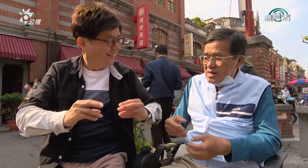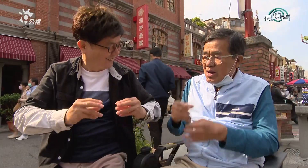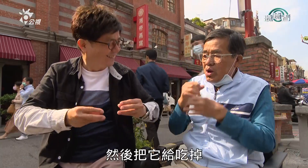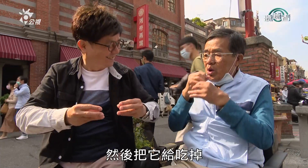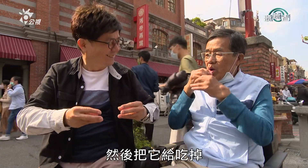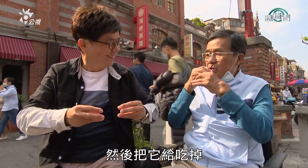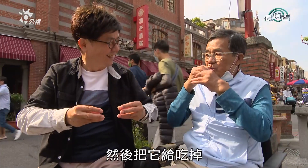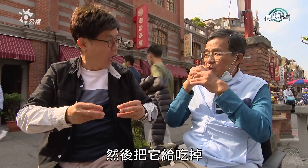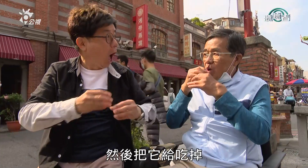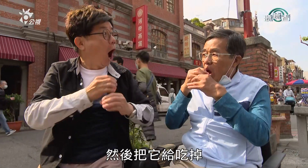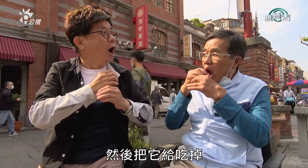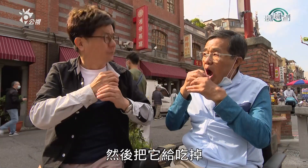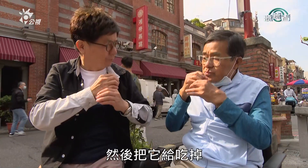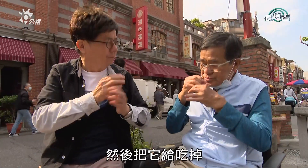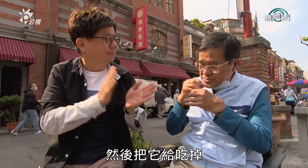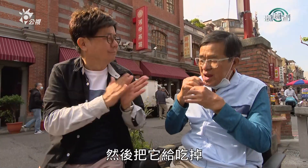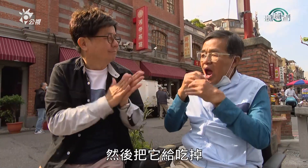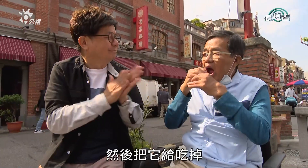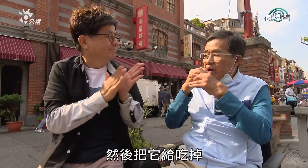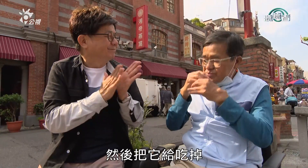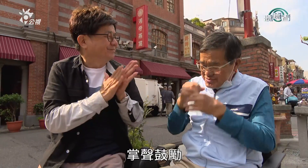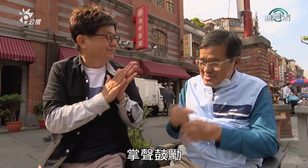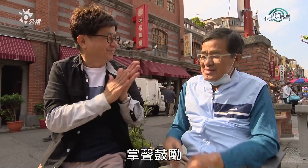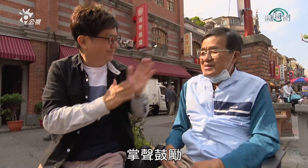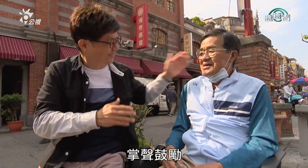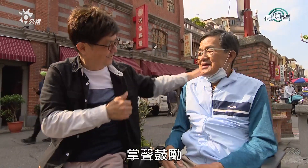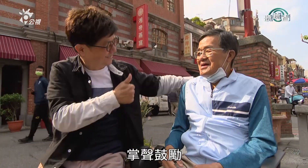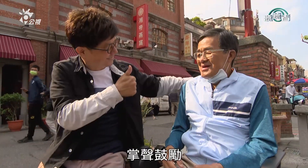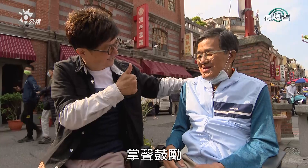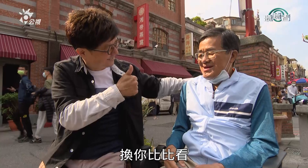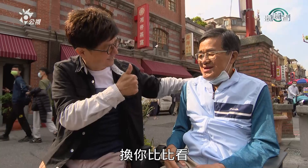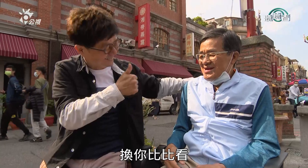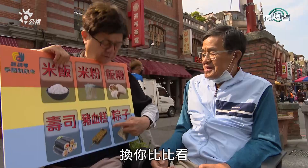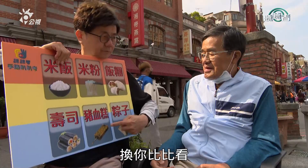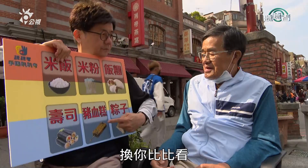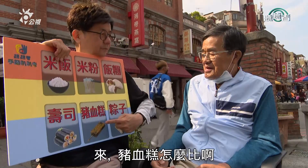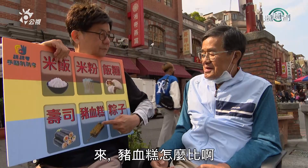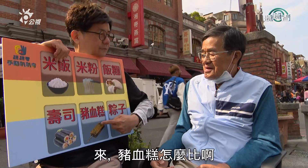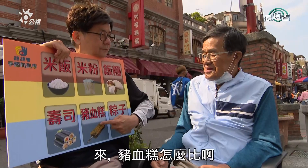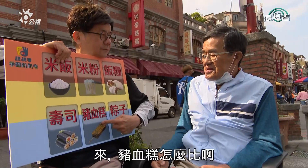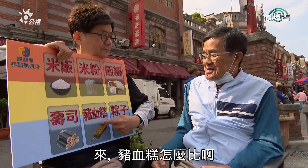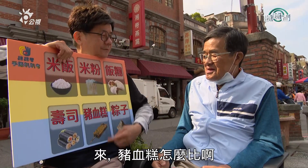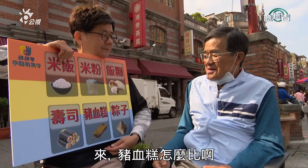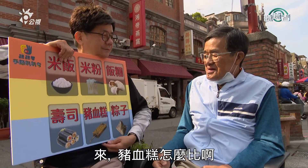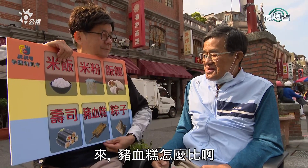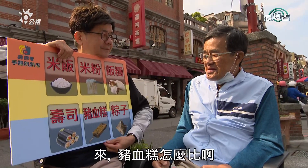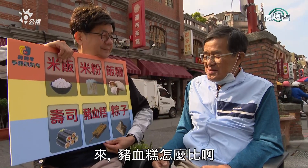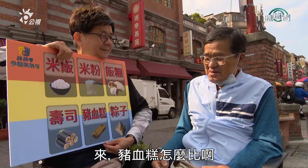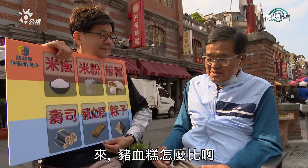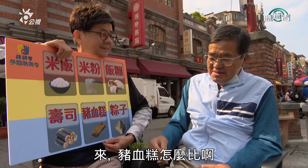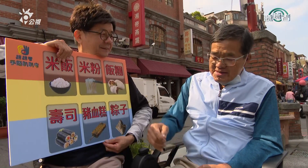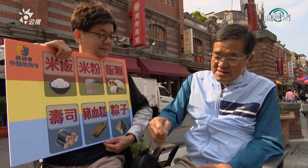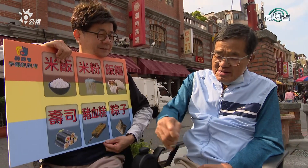然后把它给吃掉。哎，掌声鼓励。换你比比看，来，猪血糕怎么比啊？